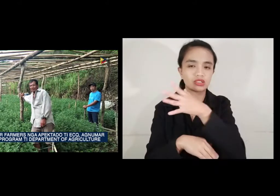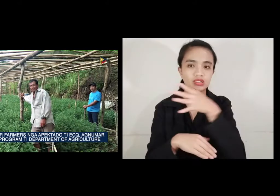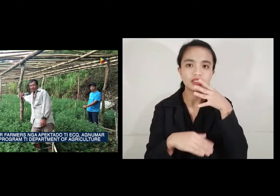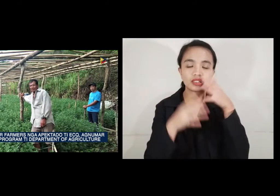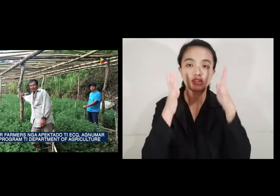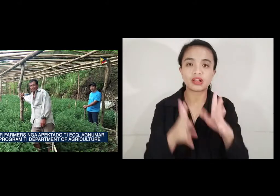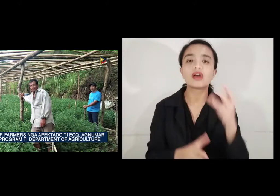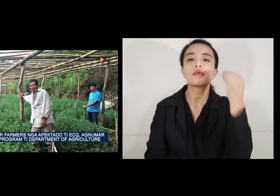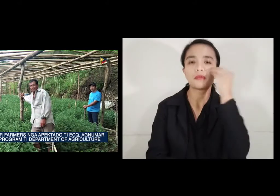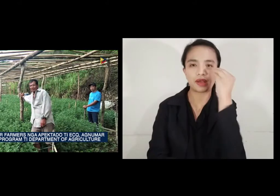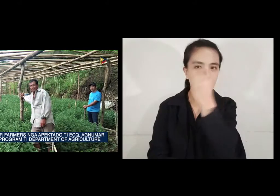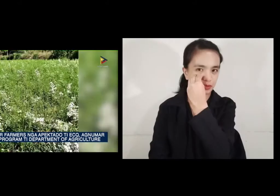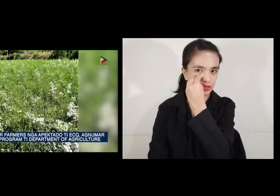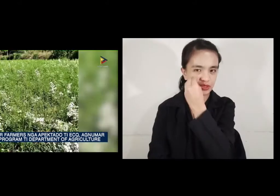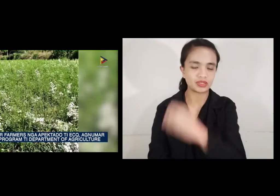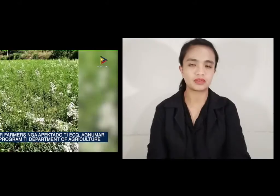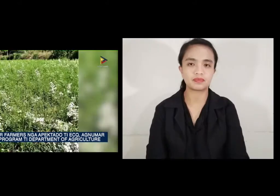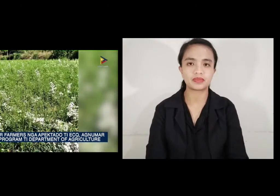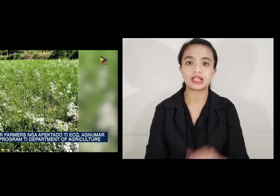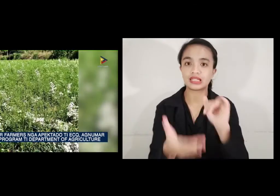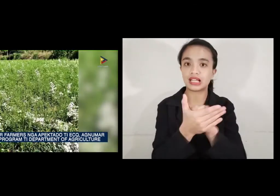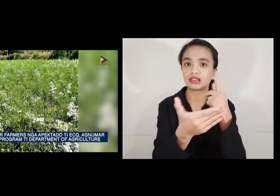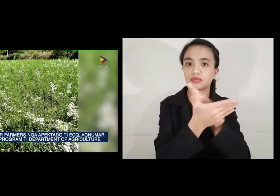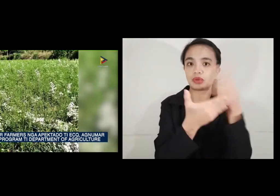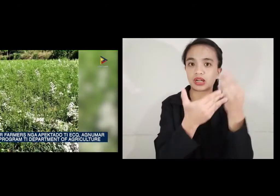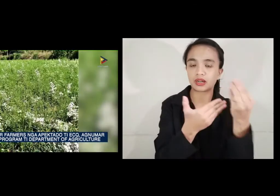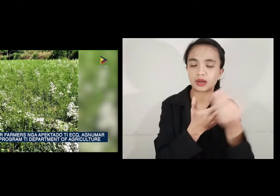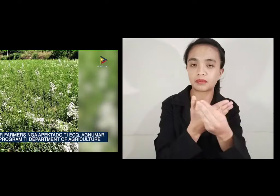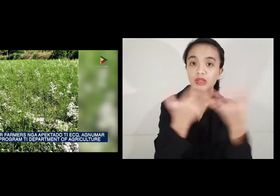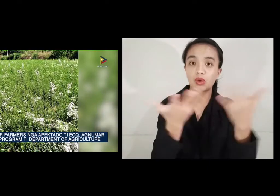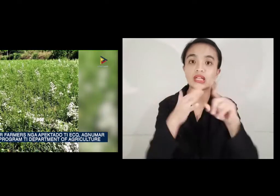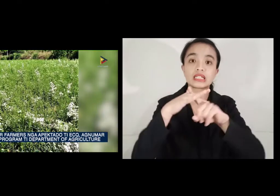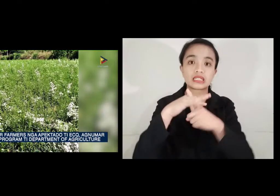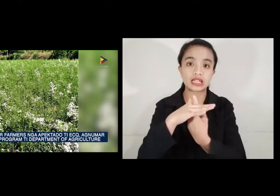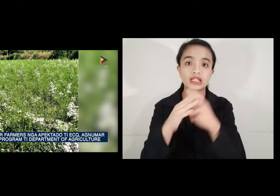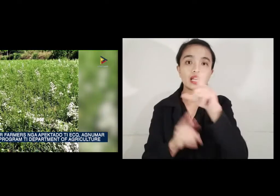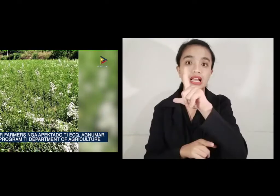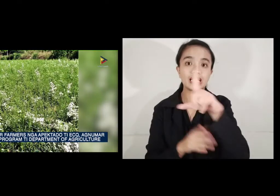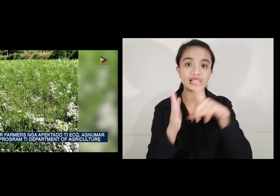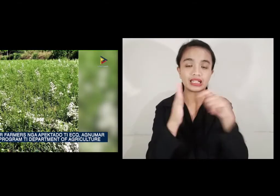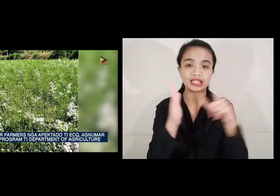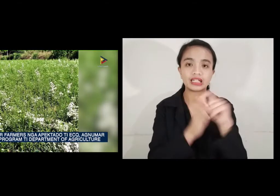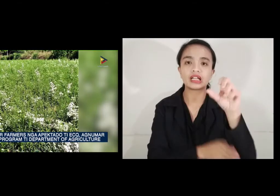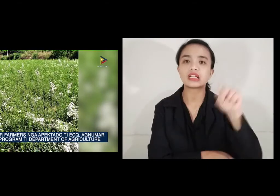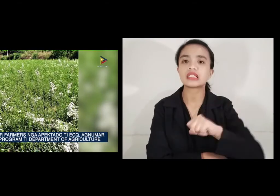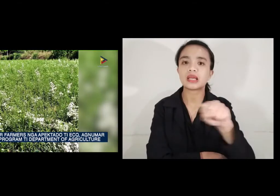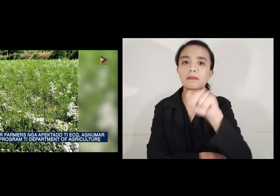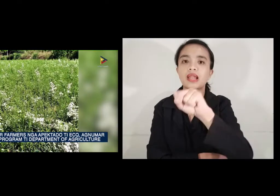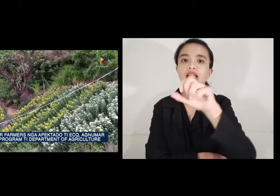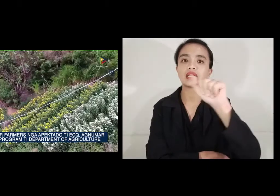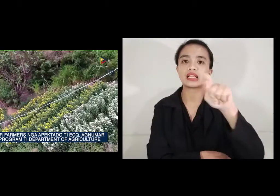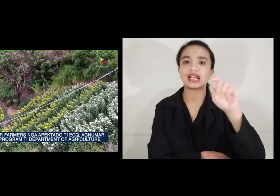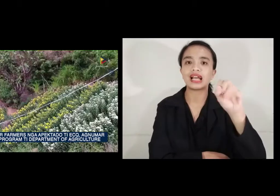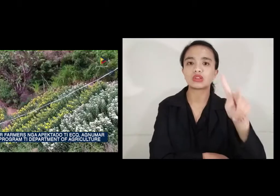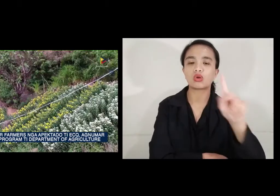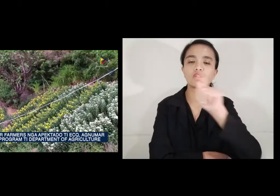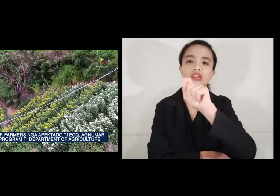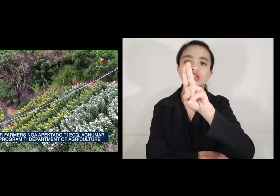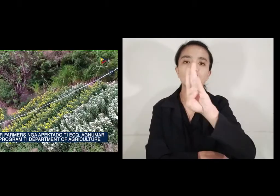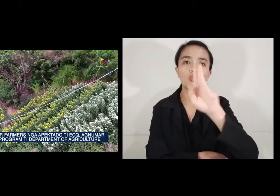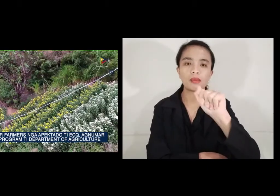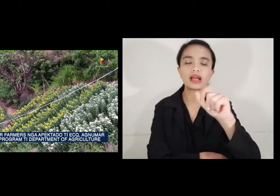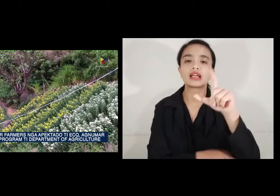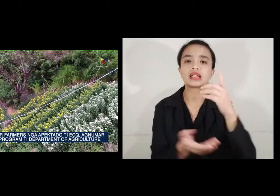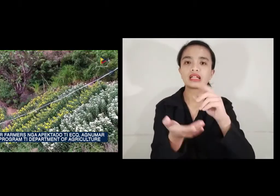na validate a cut flower farmers nga agnumar iti programa ng runa sa jay latidad, sablan, atok,